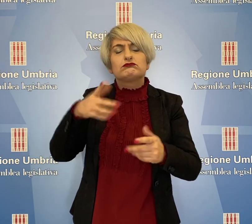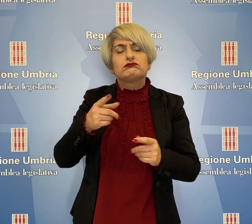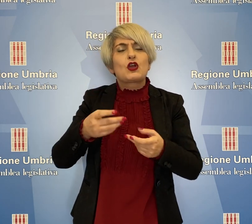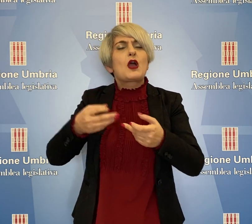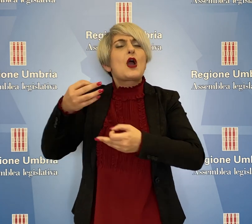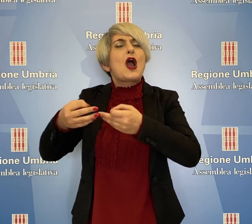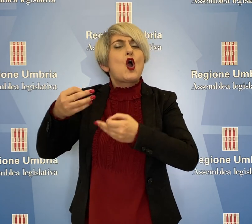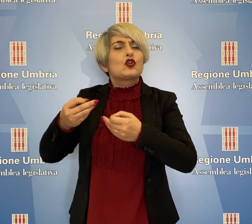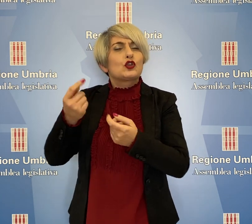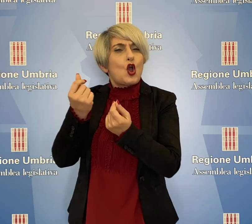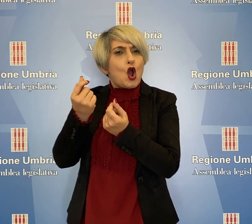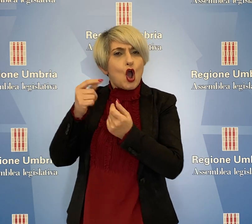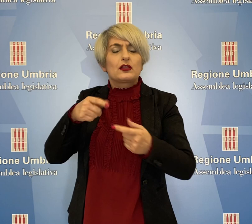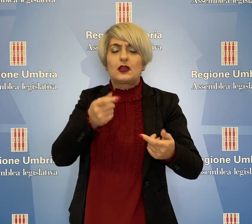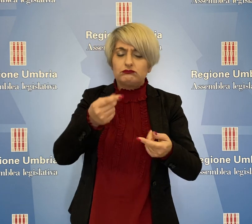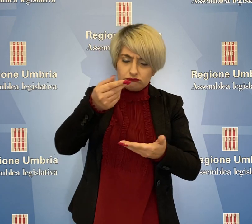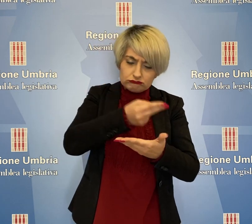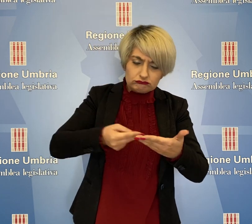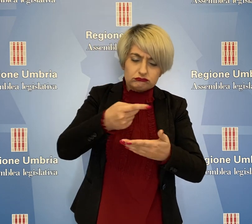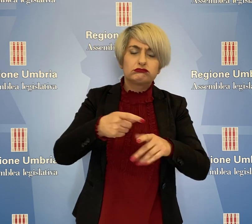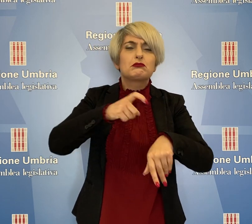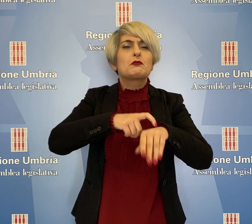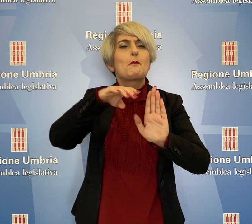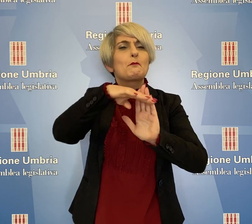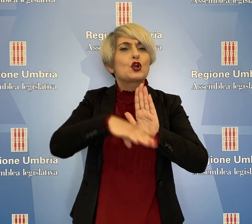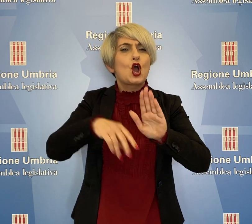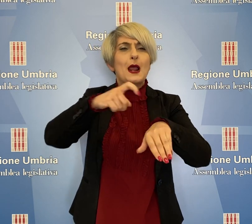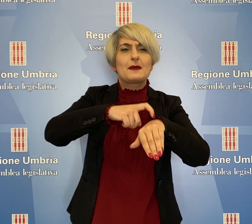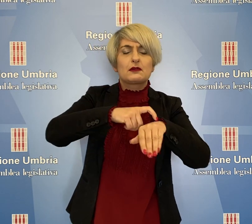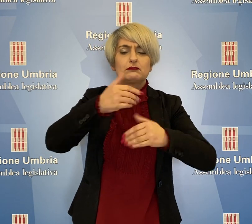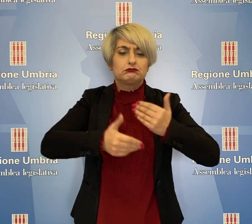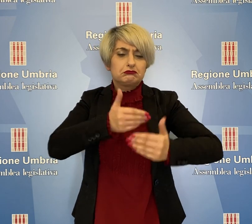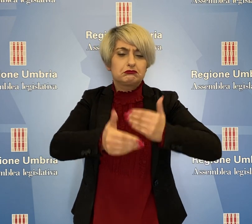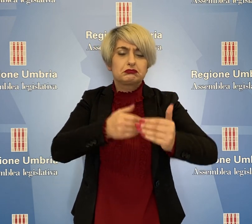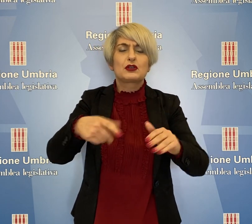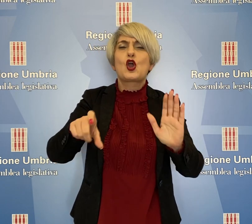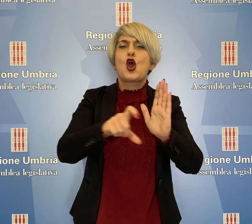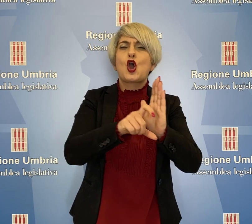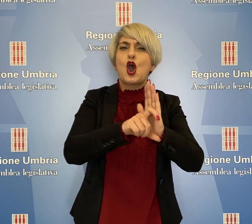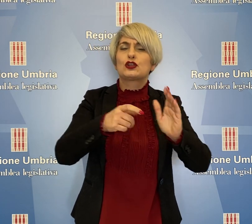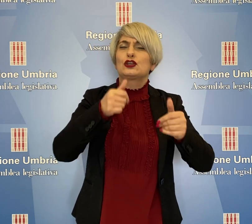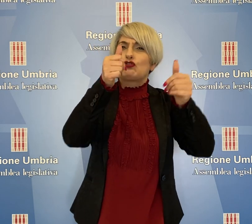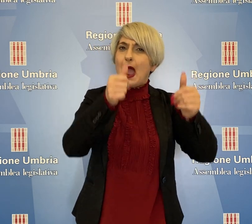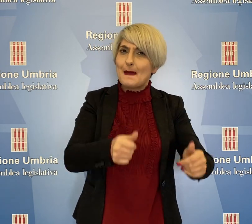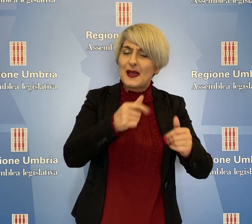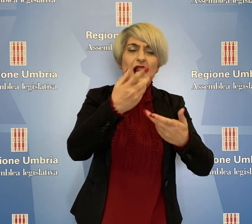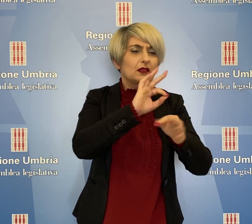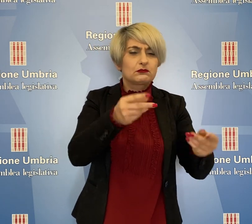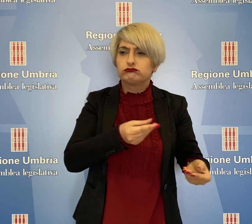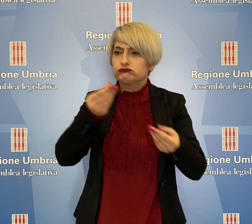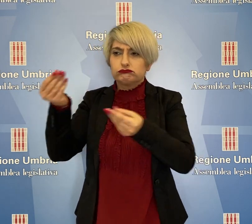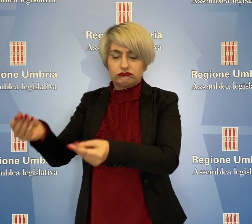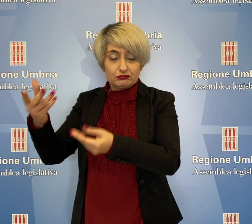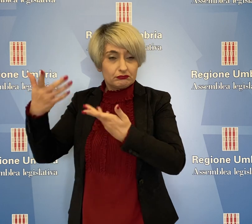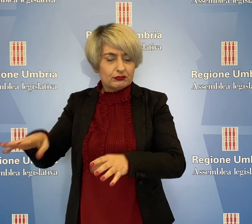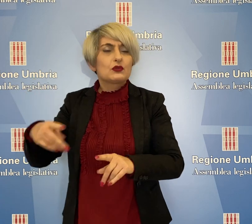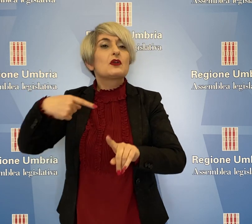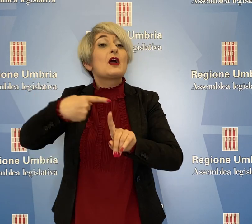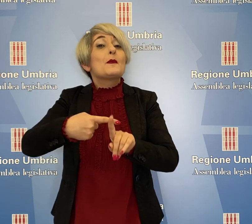come la secche il crono programma con tutte le procedure semplificate dei codici e appalti il controllo della noe che ha dato